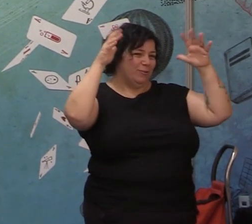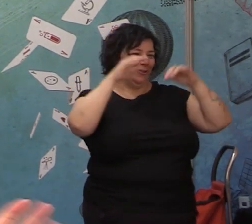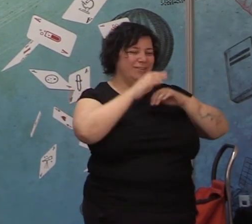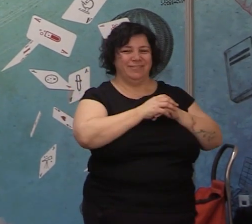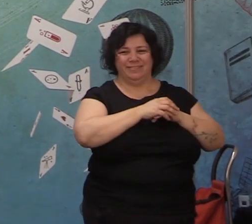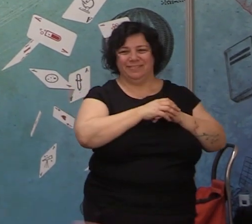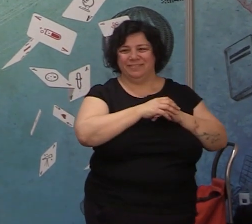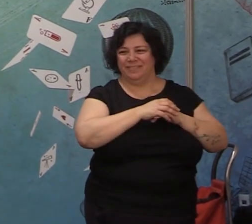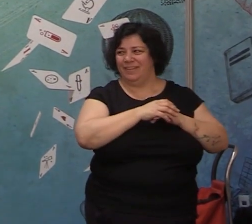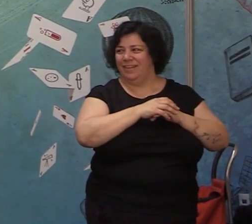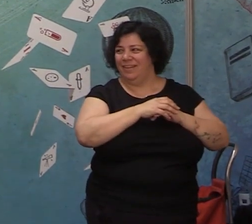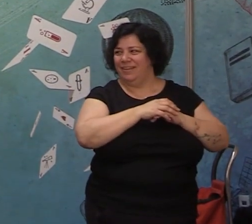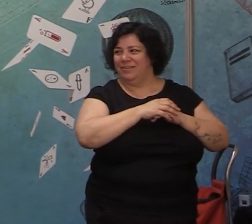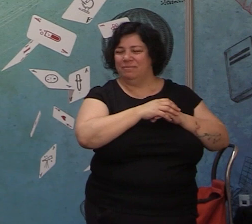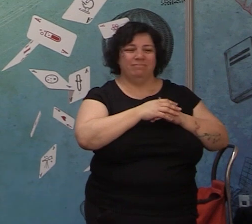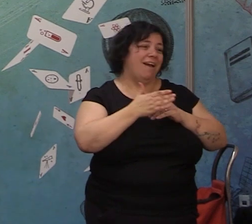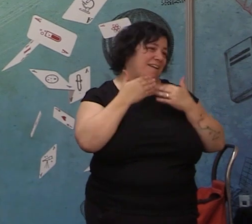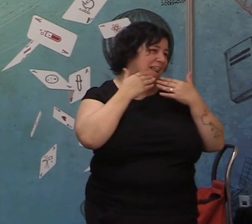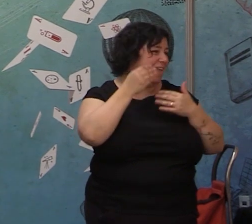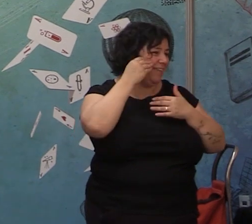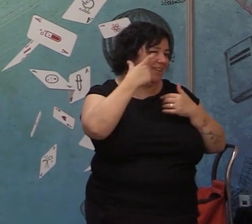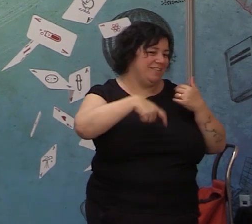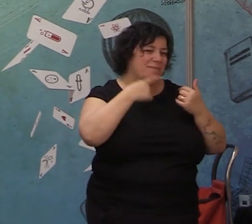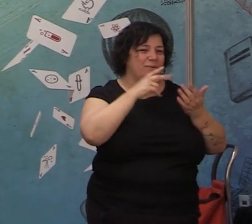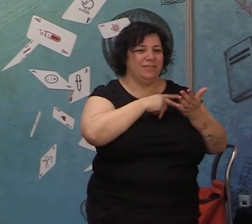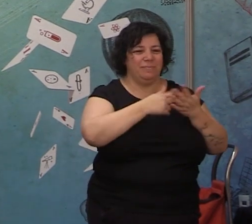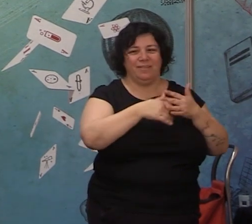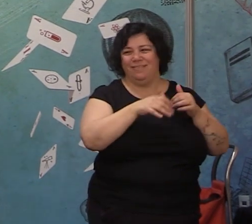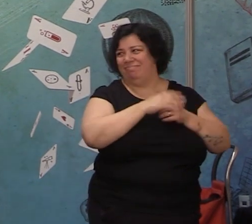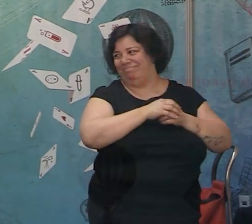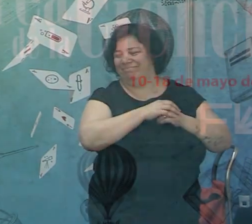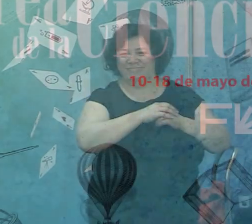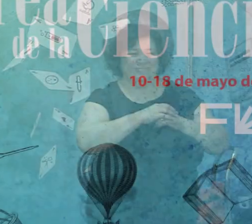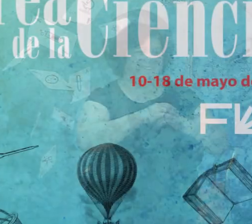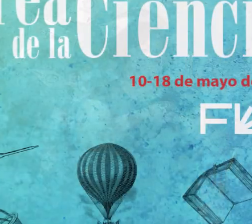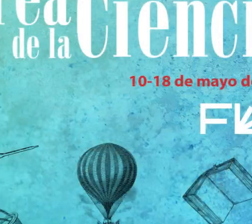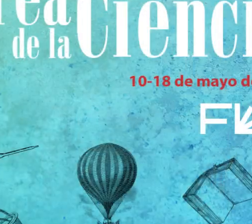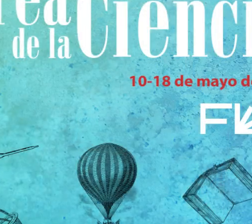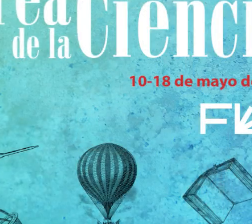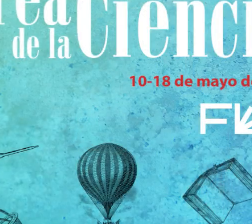Erika. Y muchas gracias, Esther, también. Gracias, Esther.